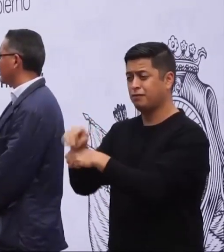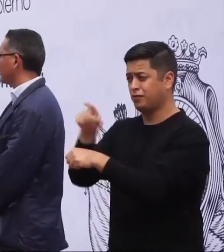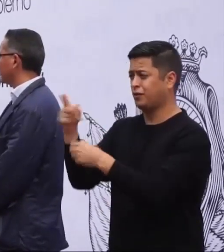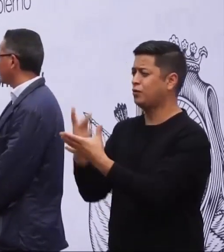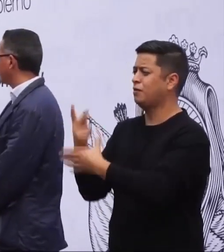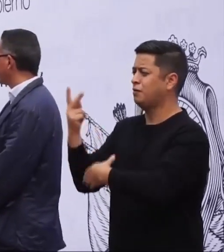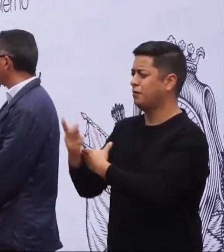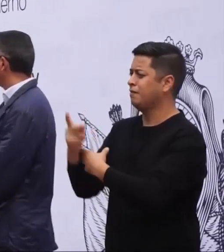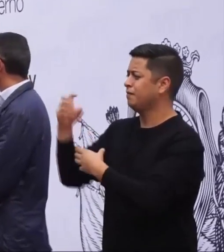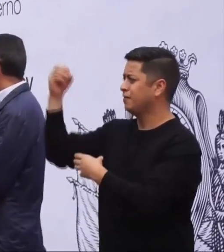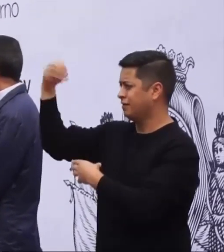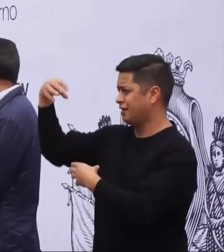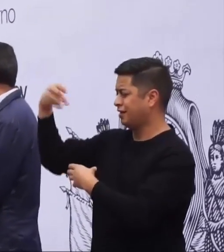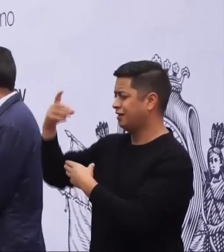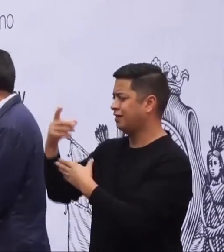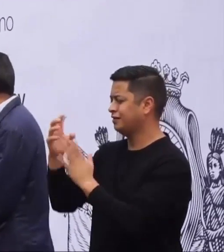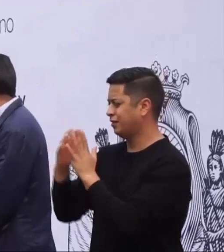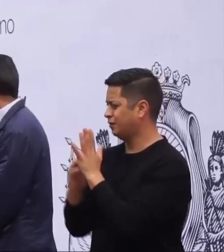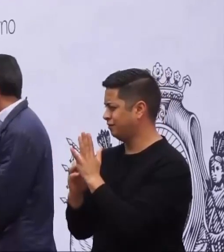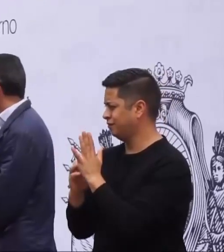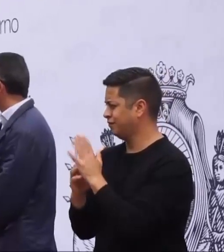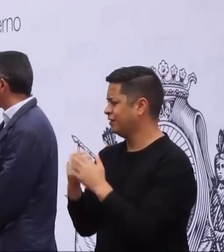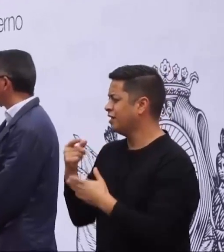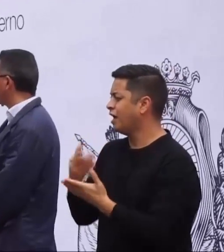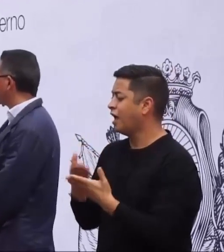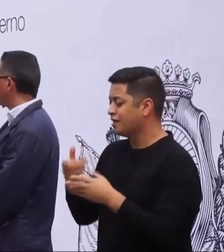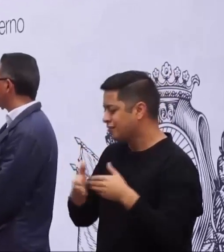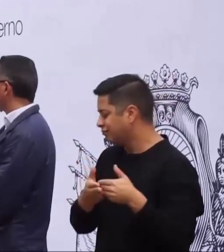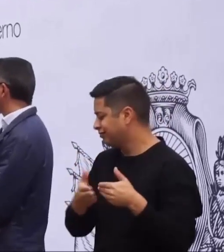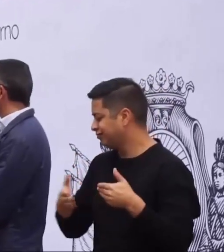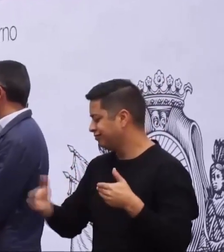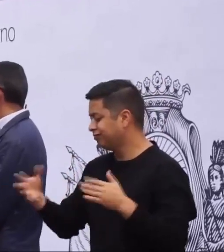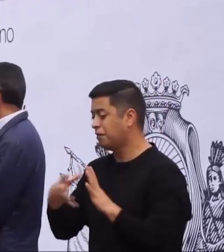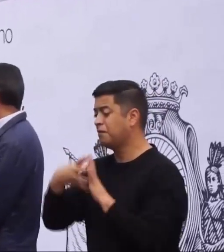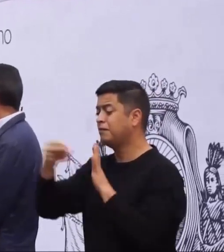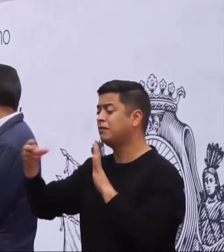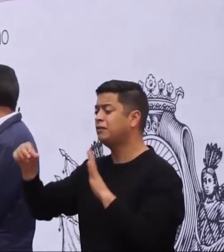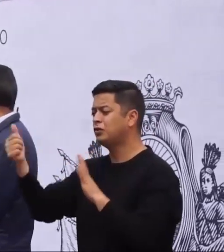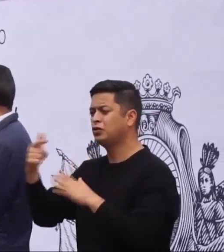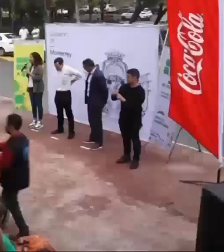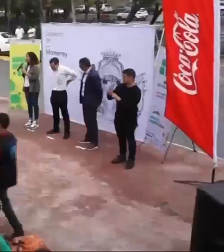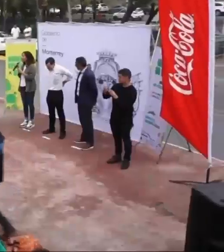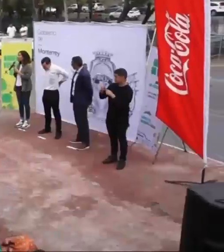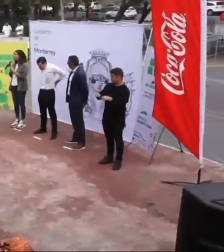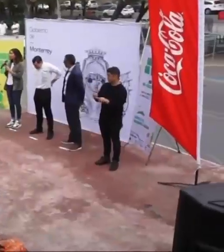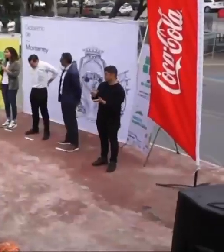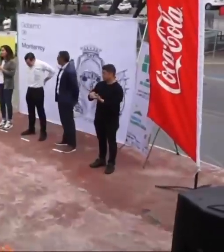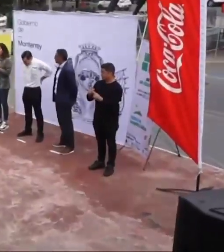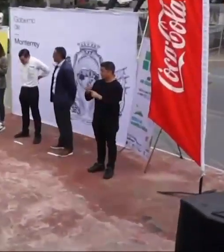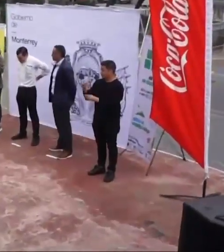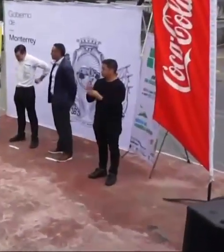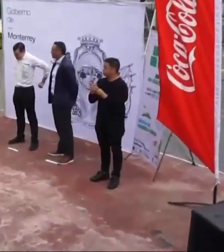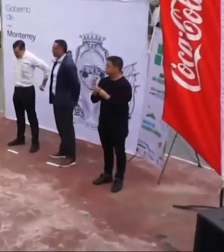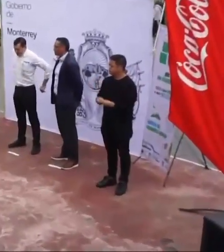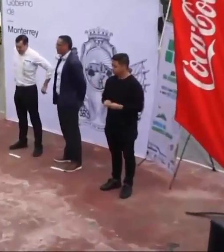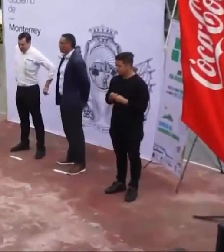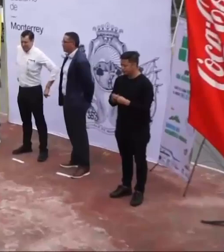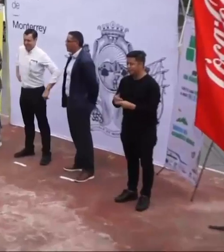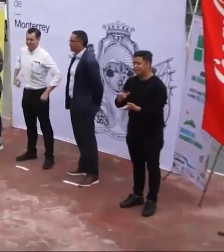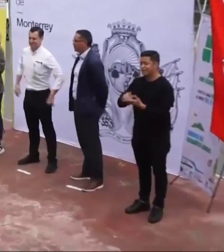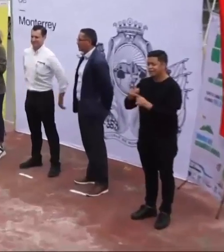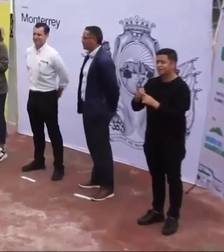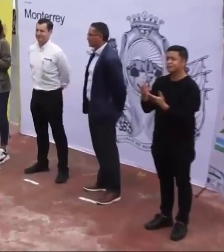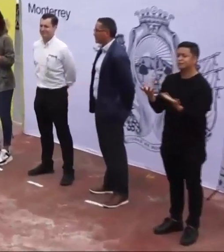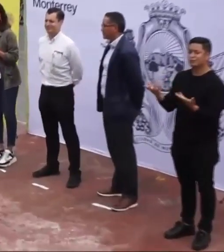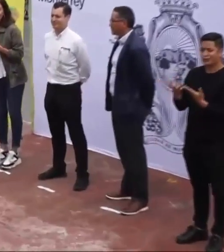con este programa de regaderas ahorradoras. Y a partir de aquí lo vamos a replicar en otras partes de la ciudad. También por su paciencia y sobre todo gracias por haber